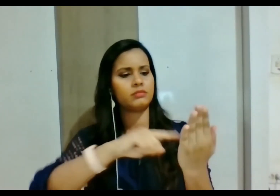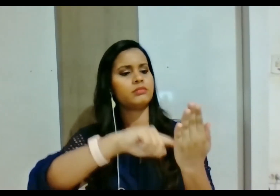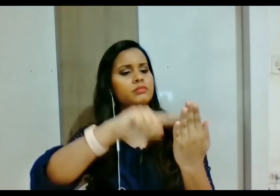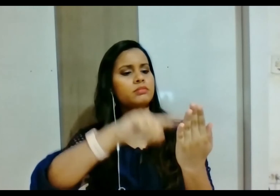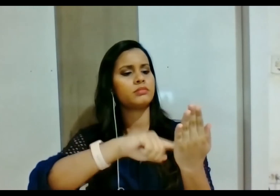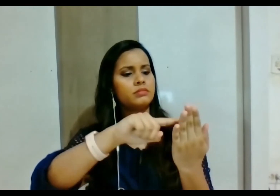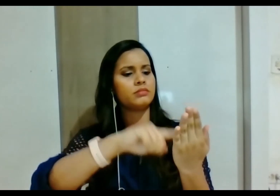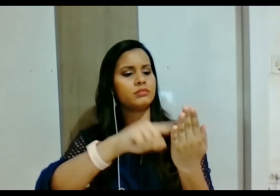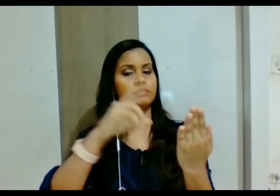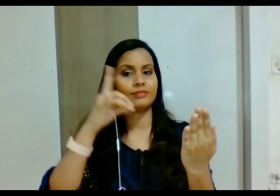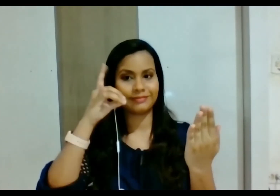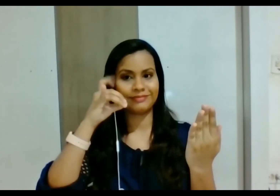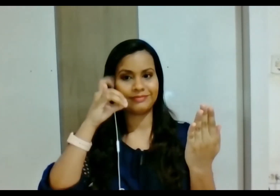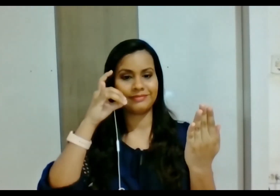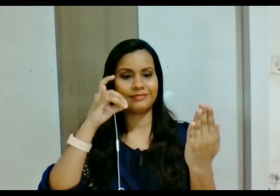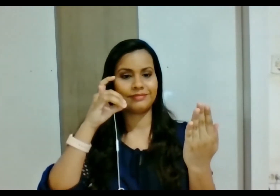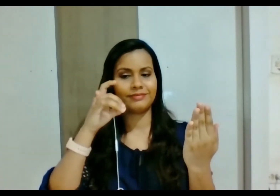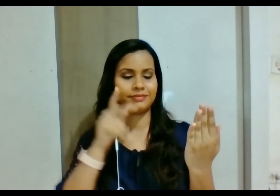Na onde? Ali no Instagram,